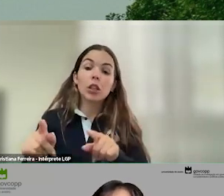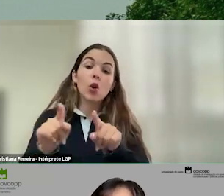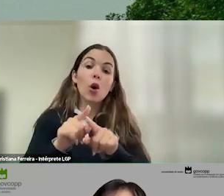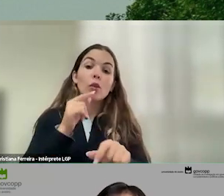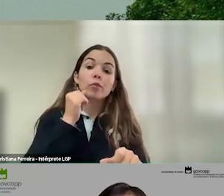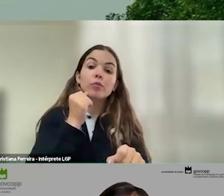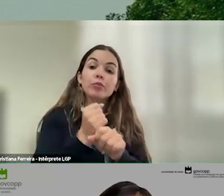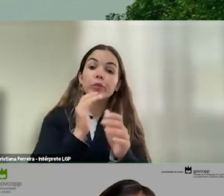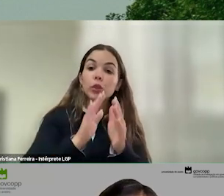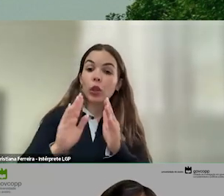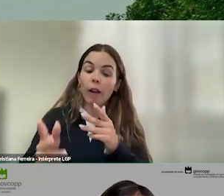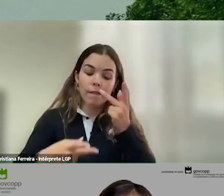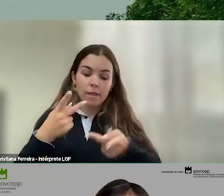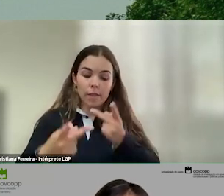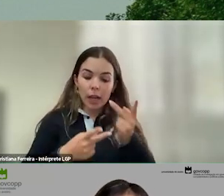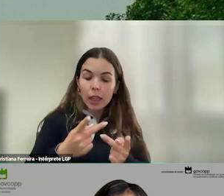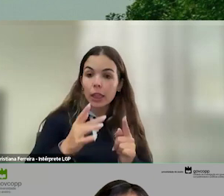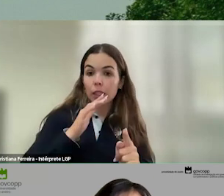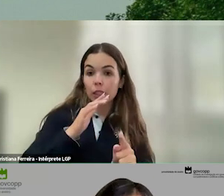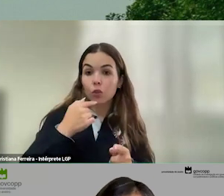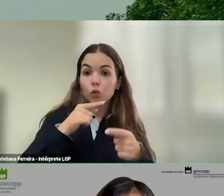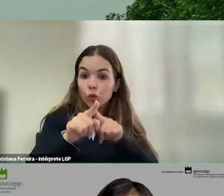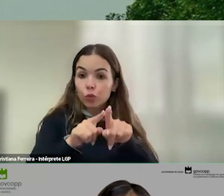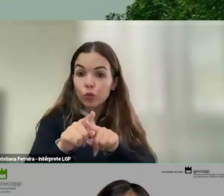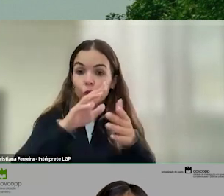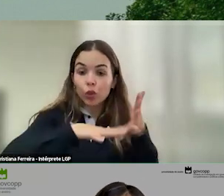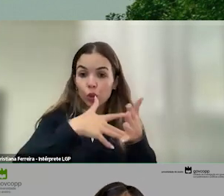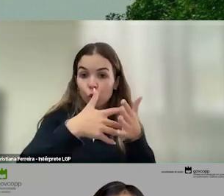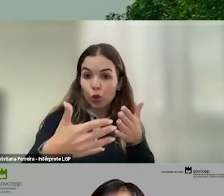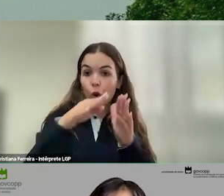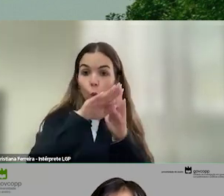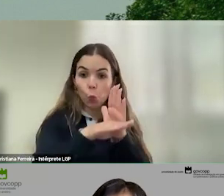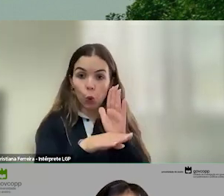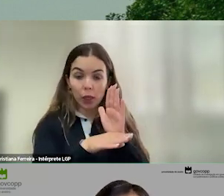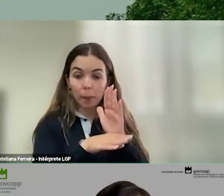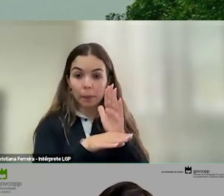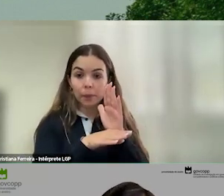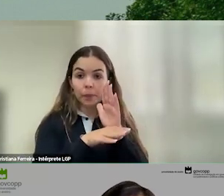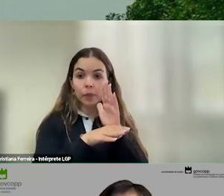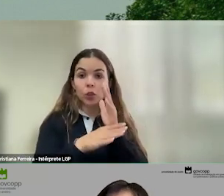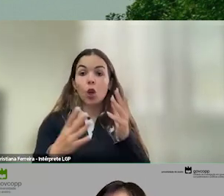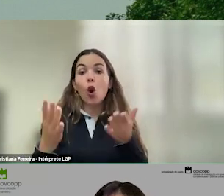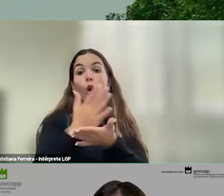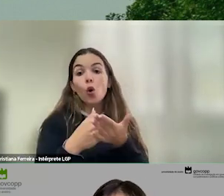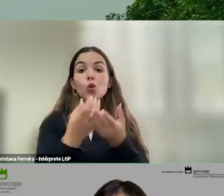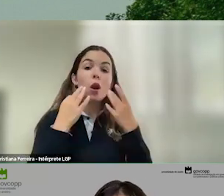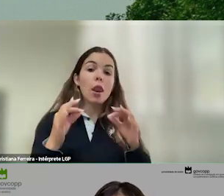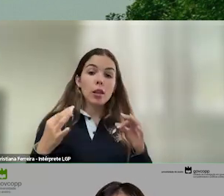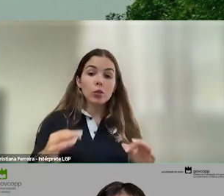per se que avalia os efeitos das políticas, dos planos e dos programas sobre os recursos naturais, sobre as